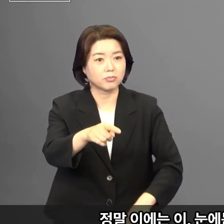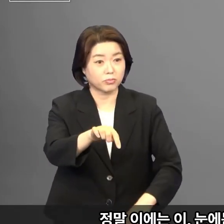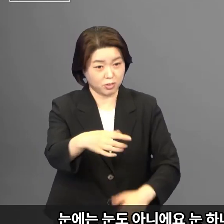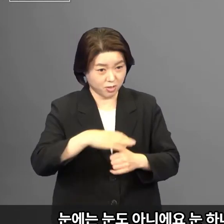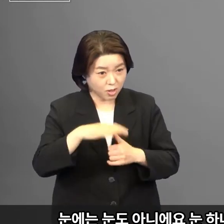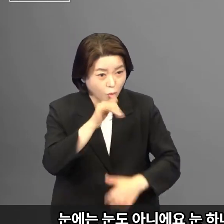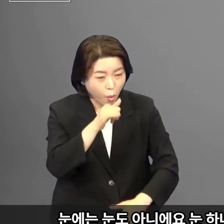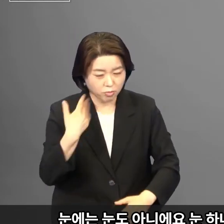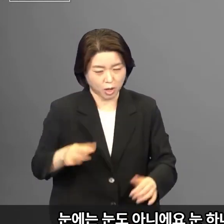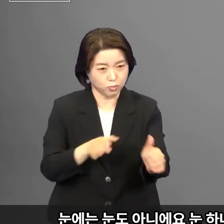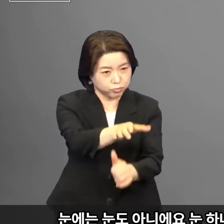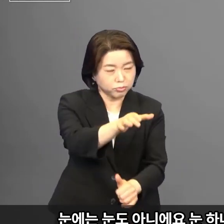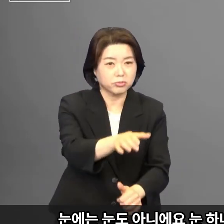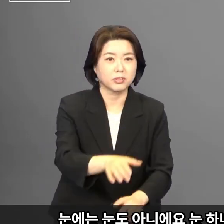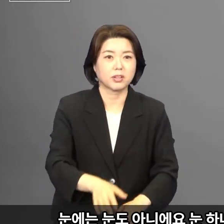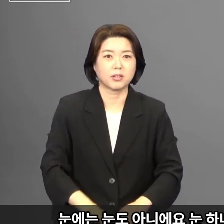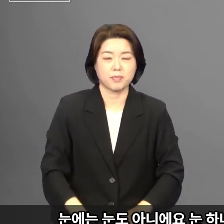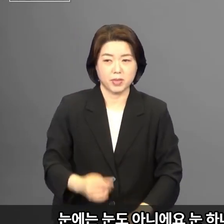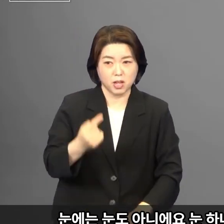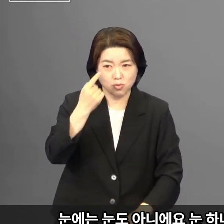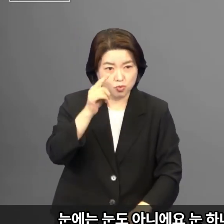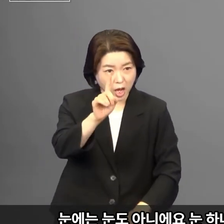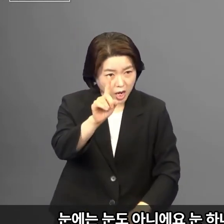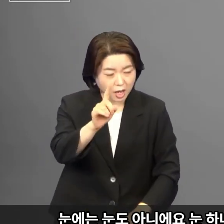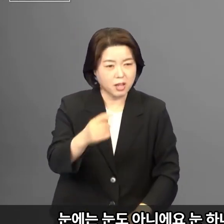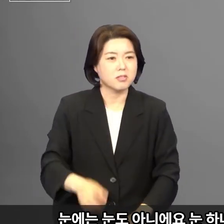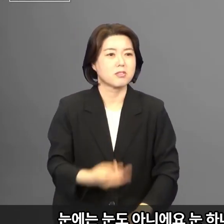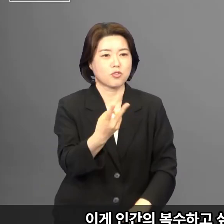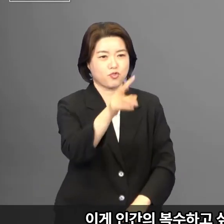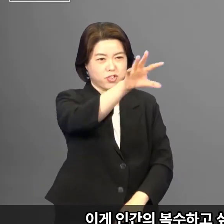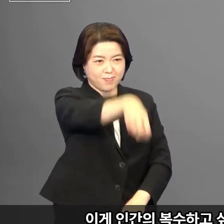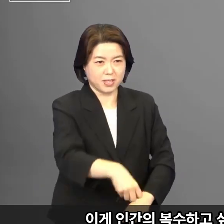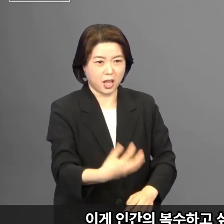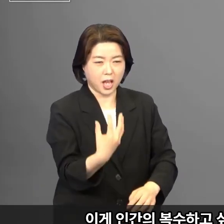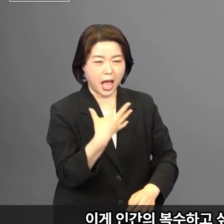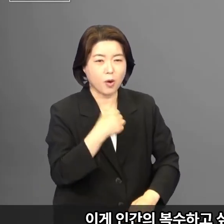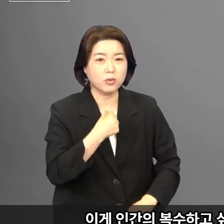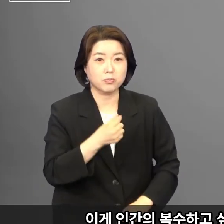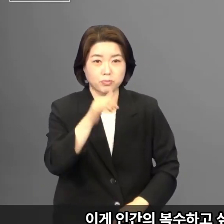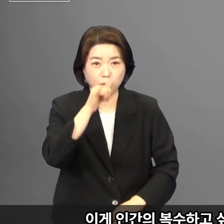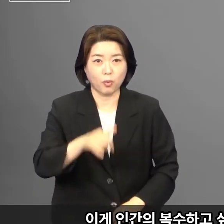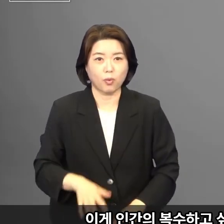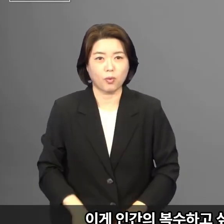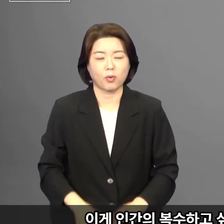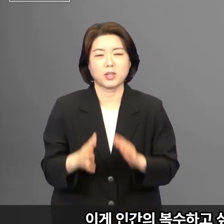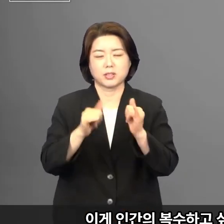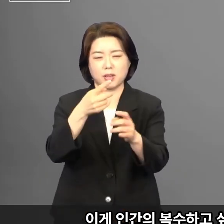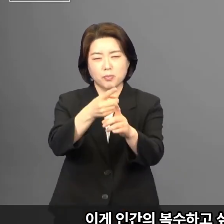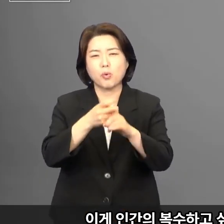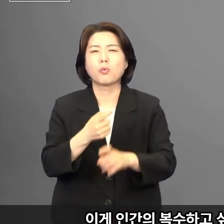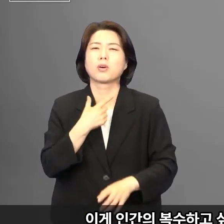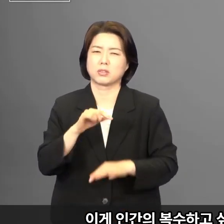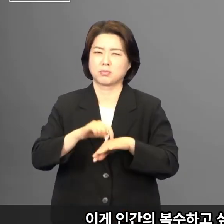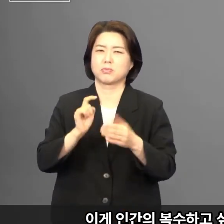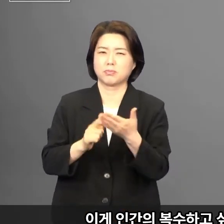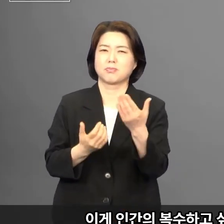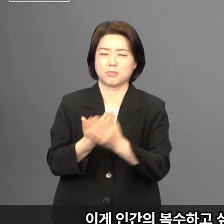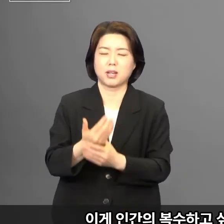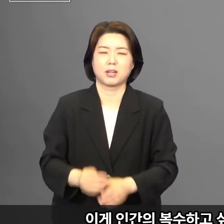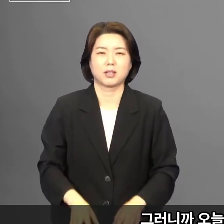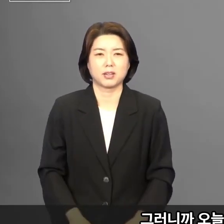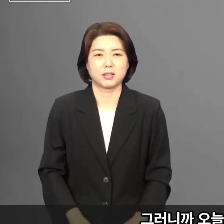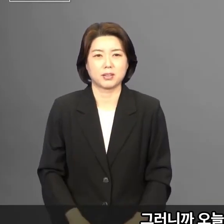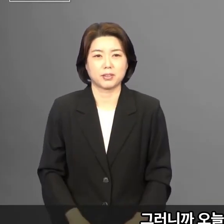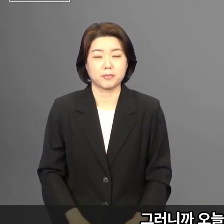거예요. 눈에는 눈도 아니에요. 눈 하나 했으면 두 개를 다 뽑아주고 싶어. 이게 인간의 복수하고 싶은 마음이 인간의